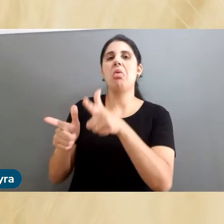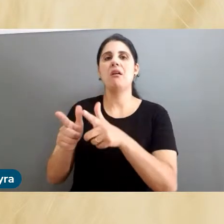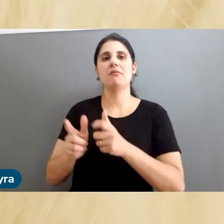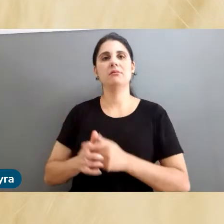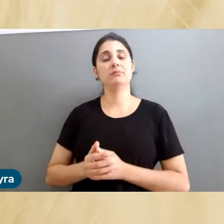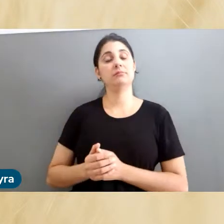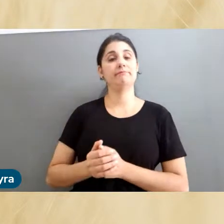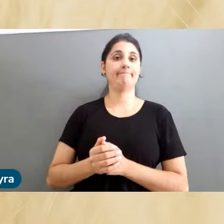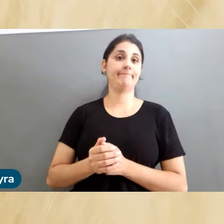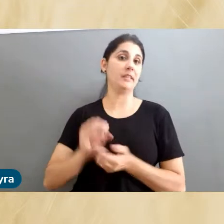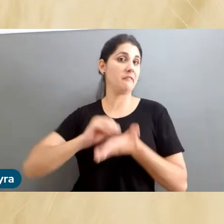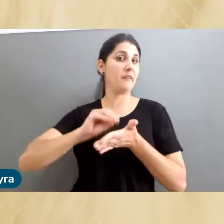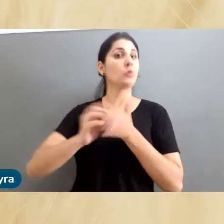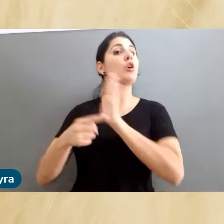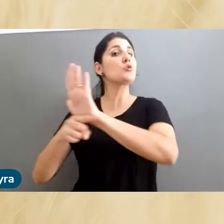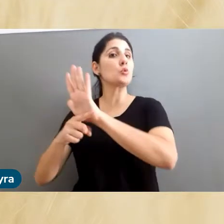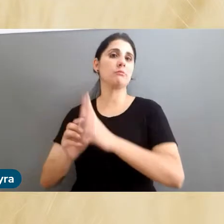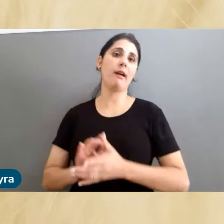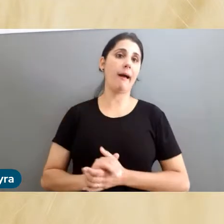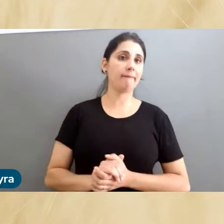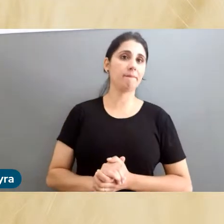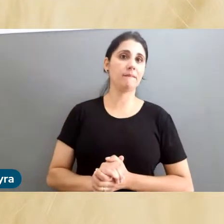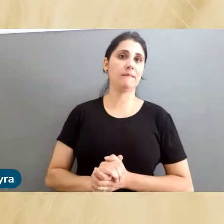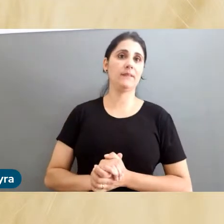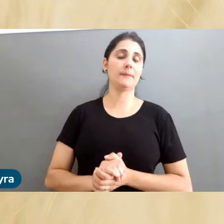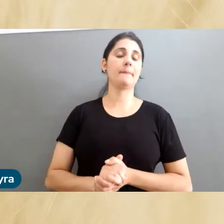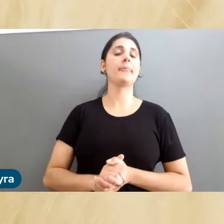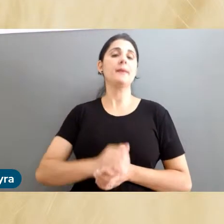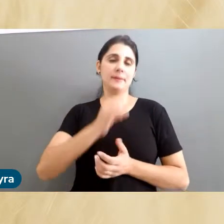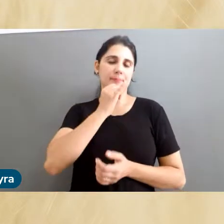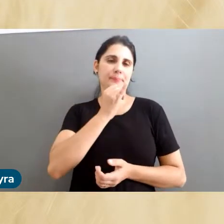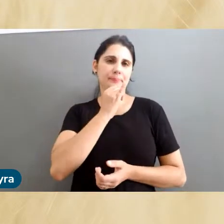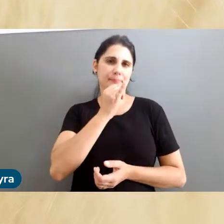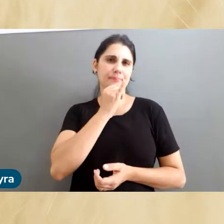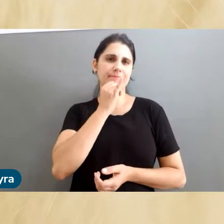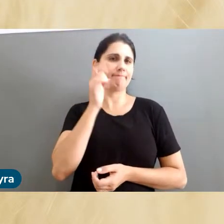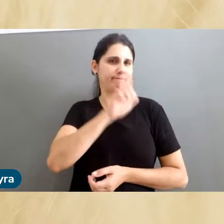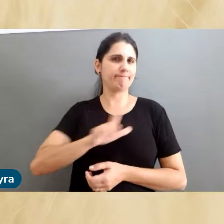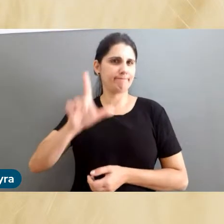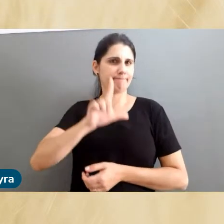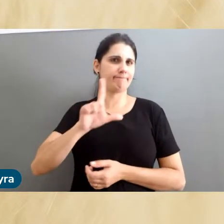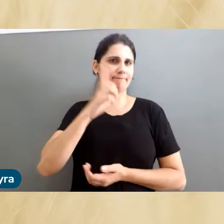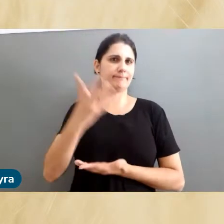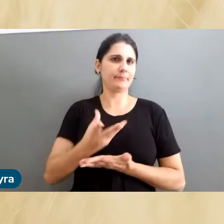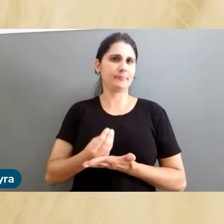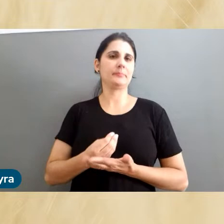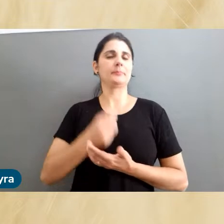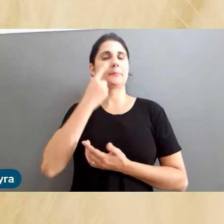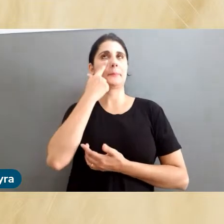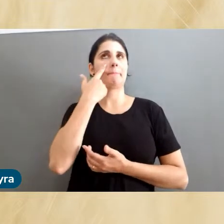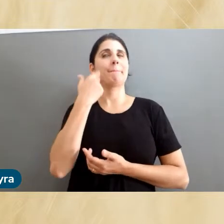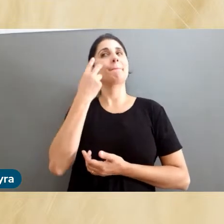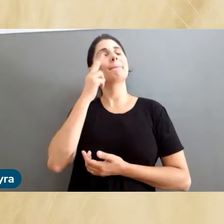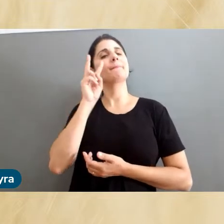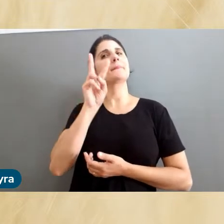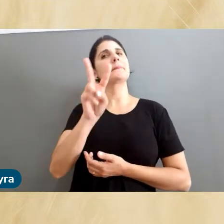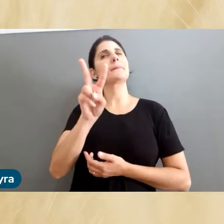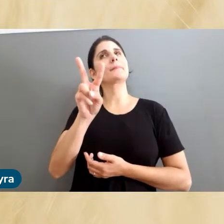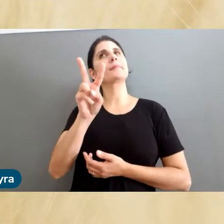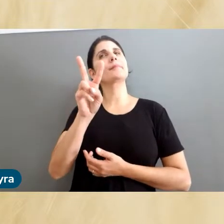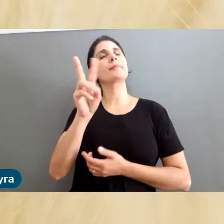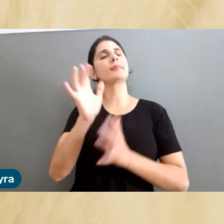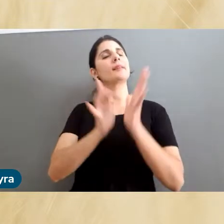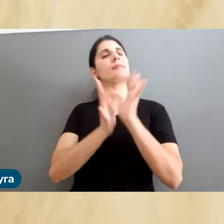silenciado? Um dos maiores exemplos que nós temos dentro da literatura espírita, desse olhar do Cristo, é o